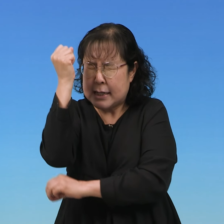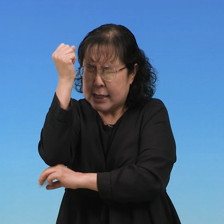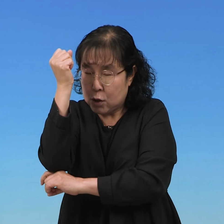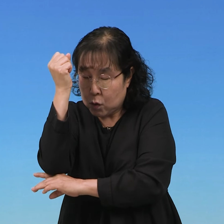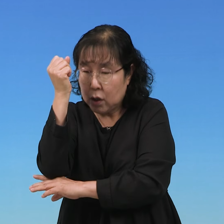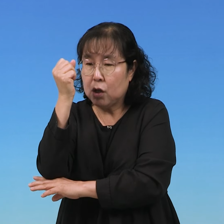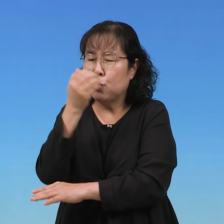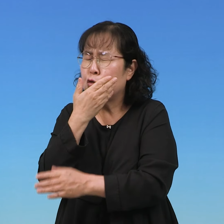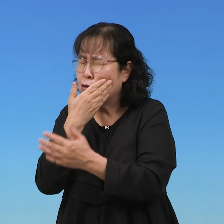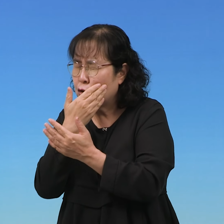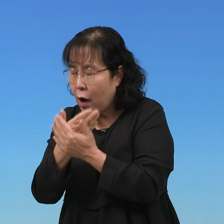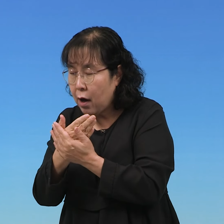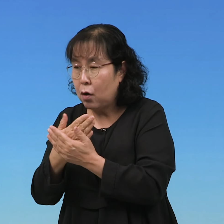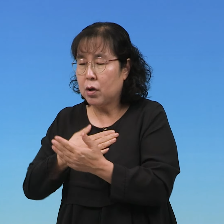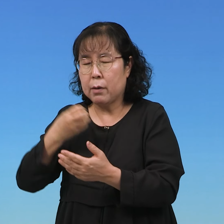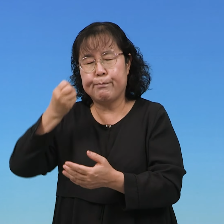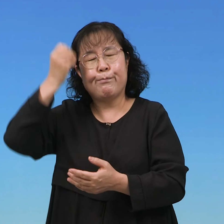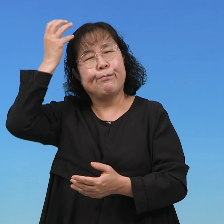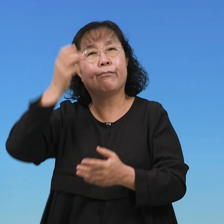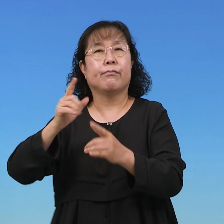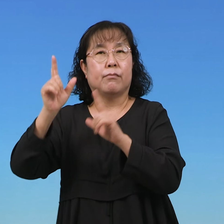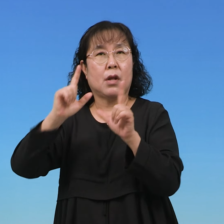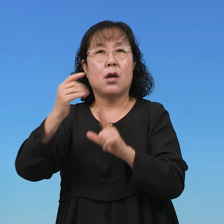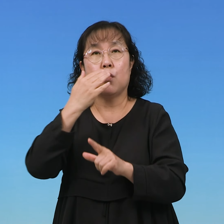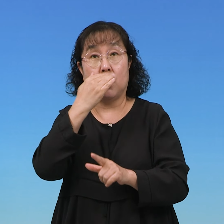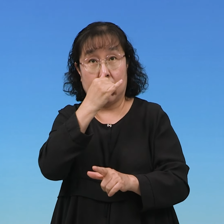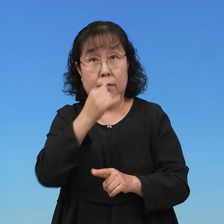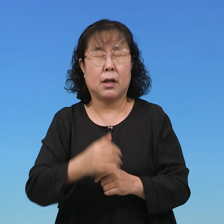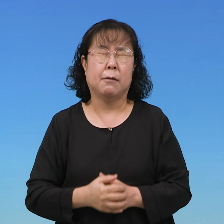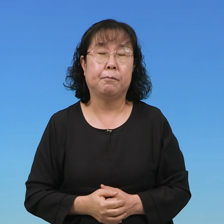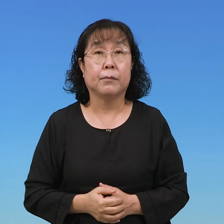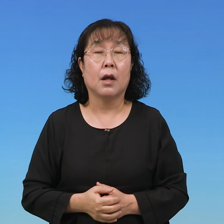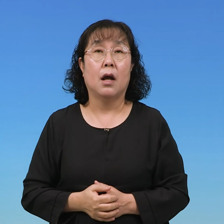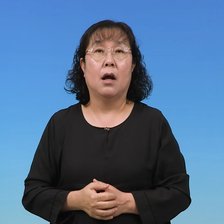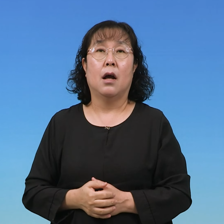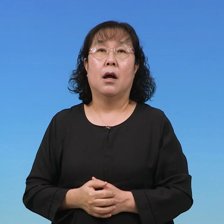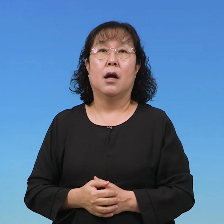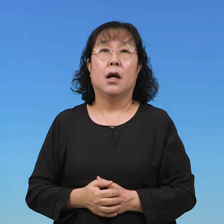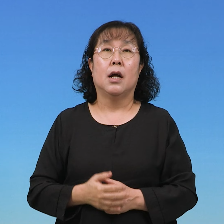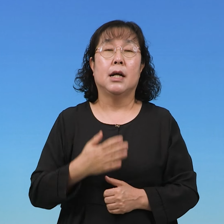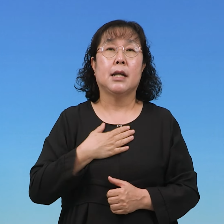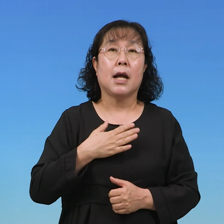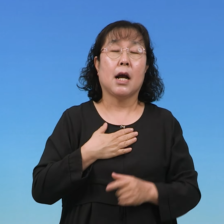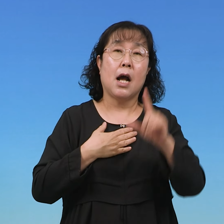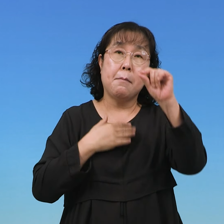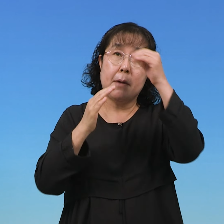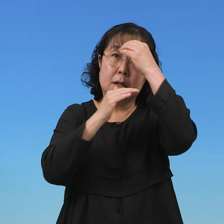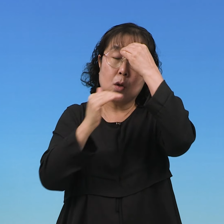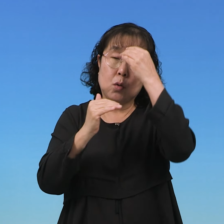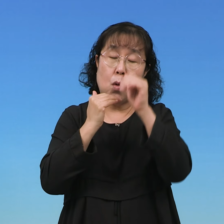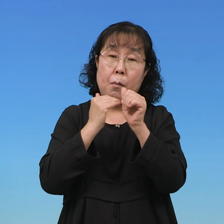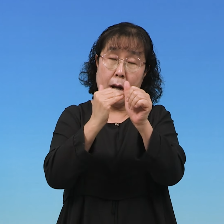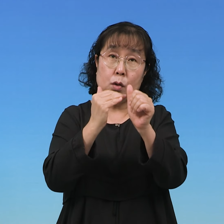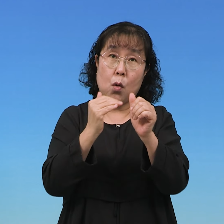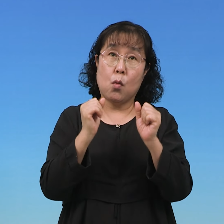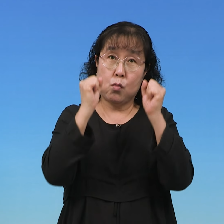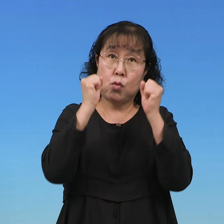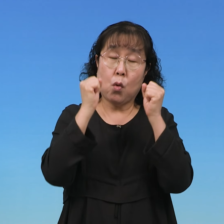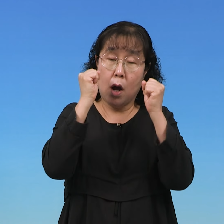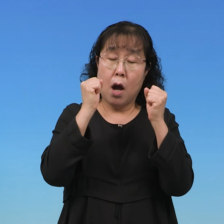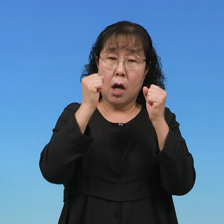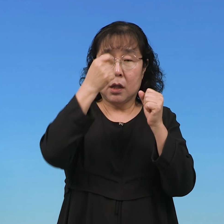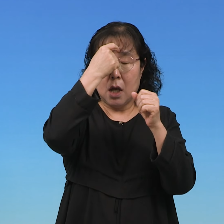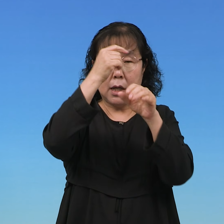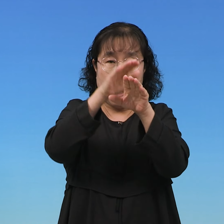지적하시는 거거든요. 제가 그 1만 수도 파송 운동 파송 예배 드리기 바로 직전에